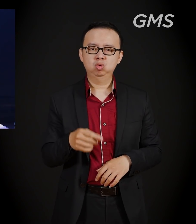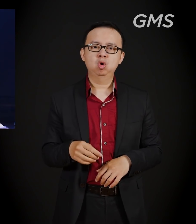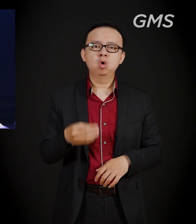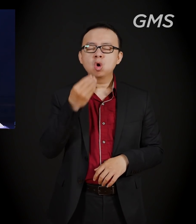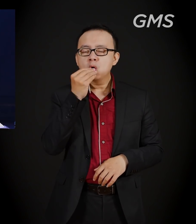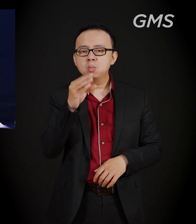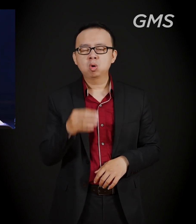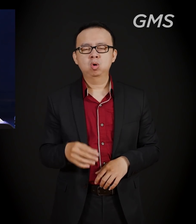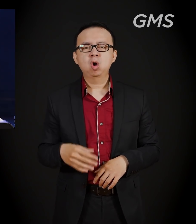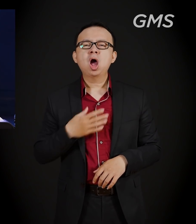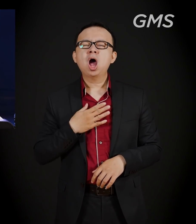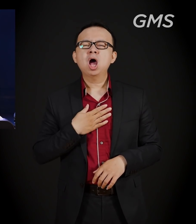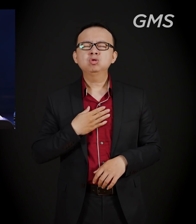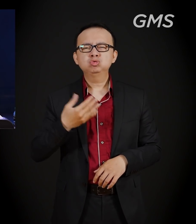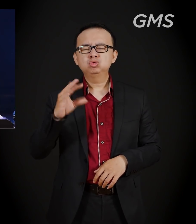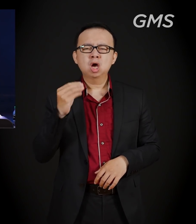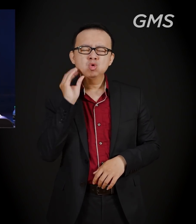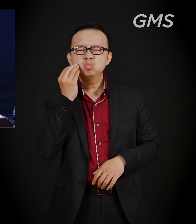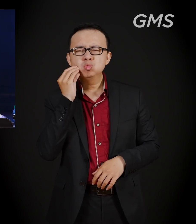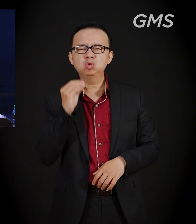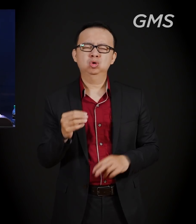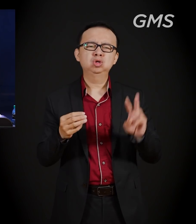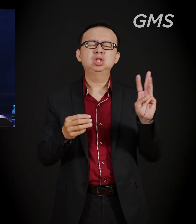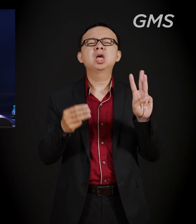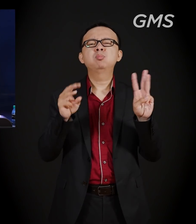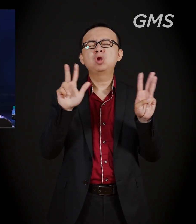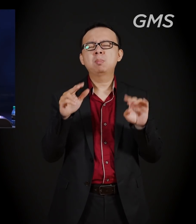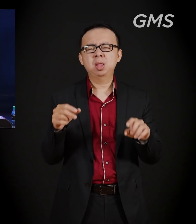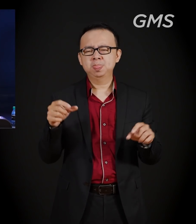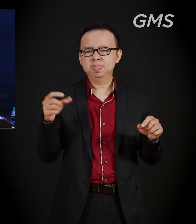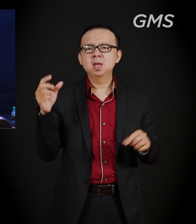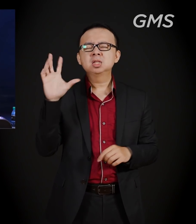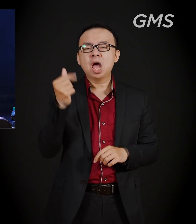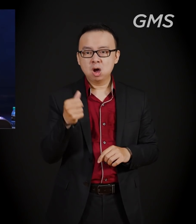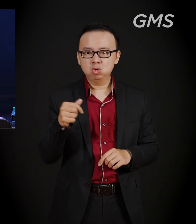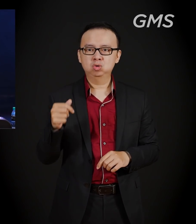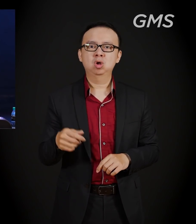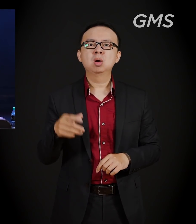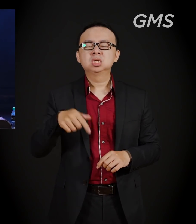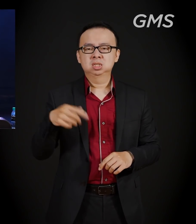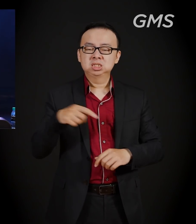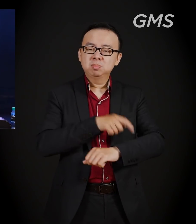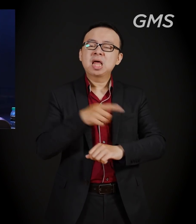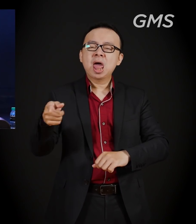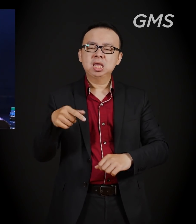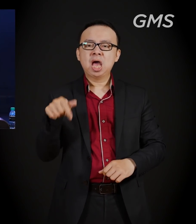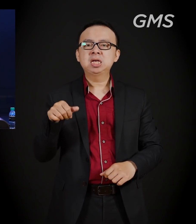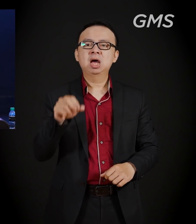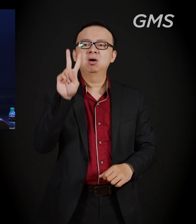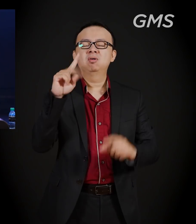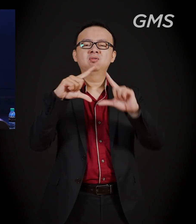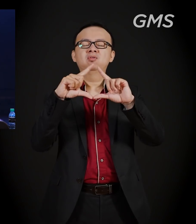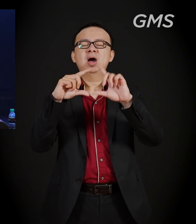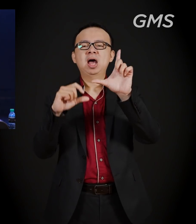38 tahun. Mana ini pandemi lagi pendeta? Mana sebentar lagi mau Valentine-an lagi? Masa Valentine-an